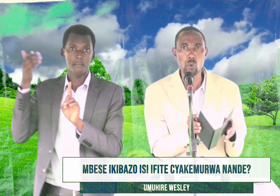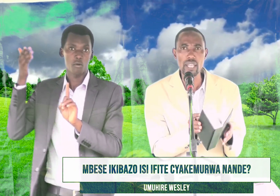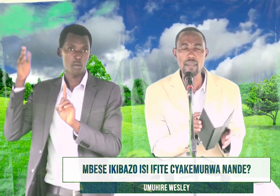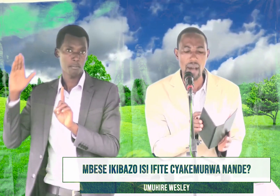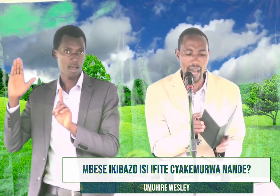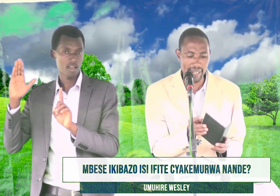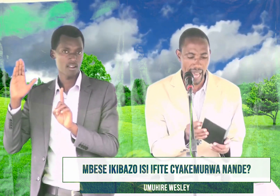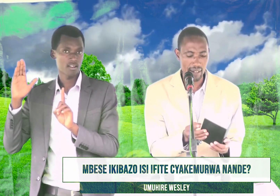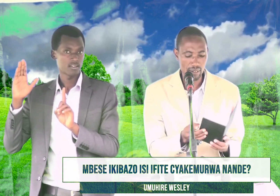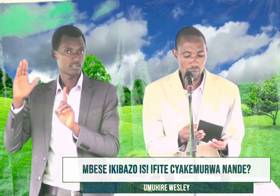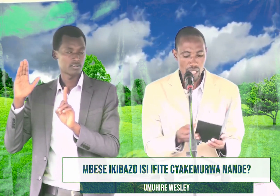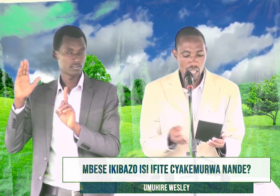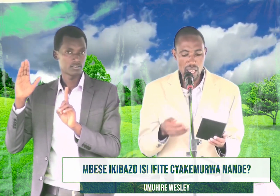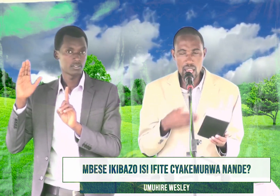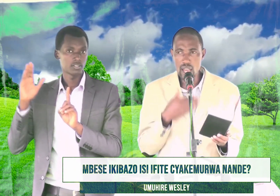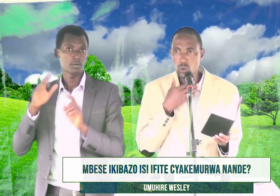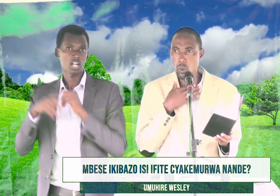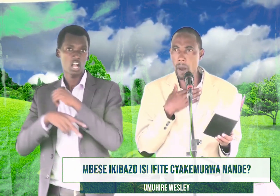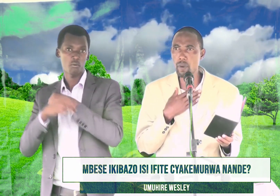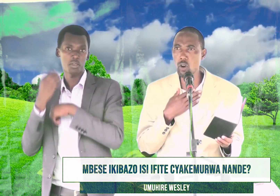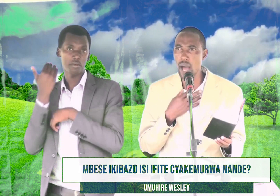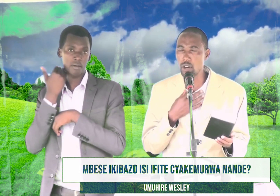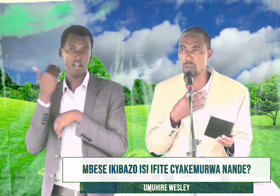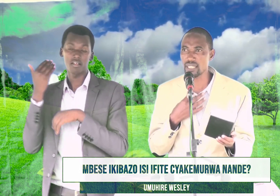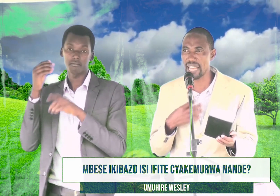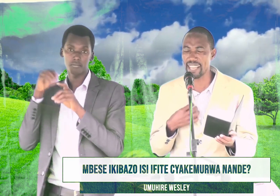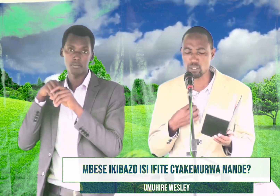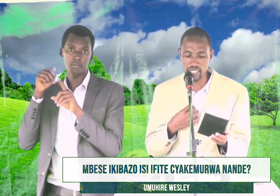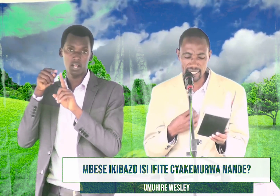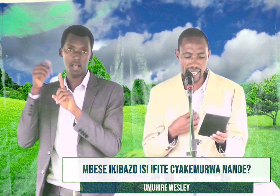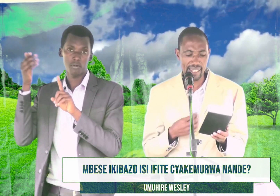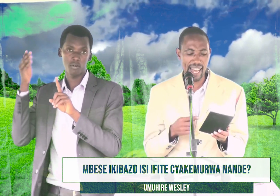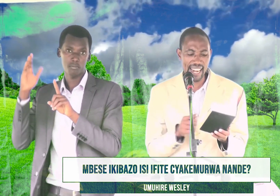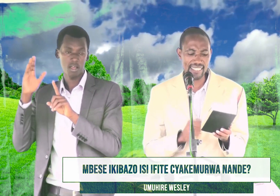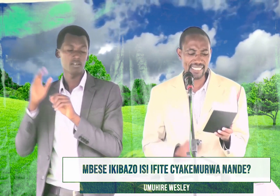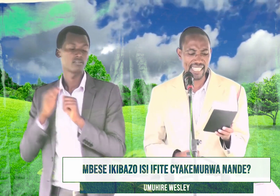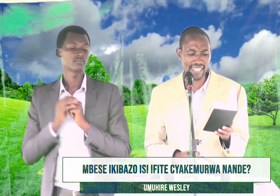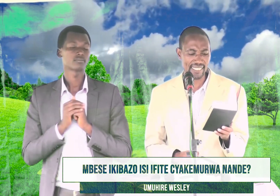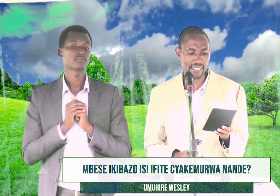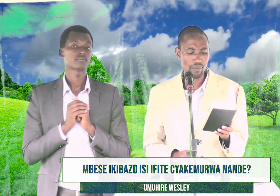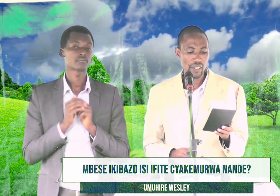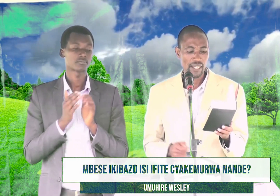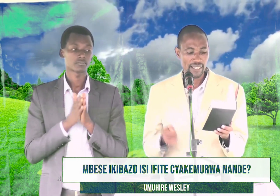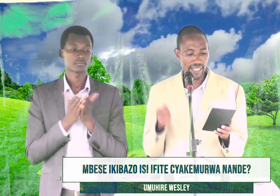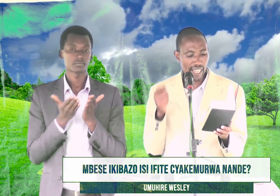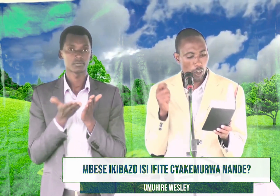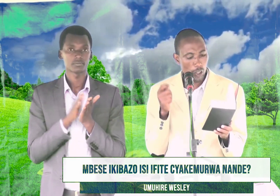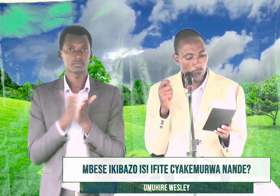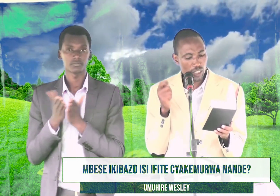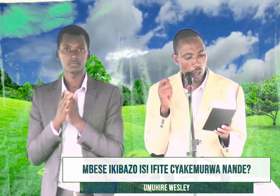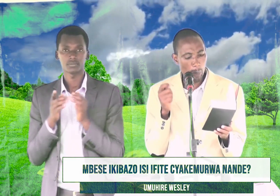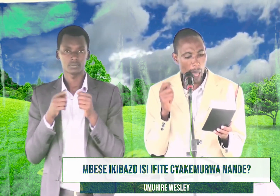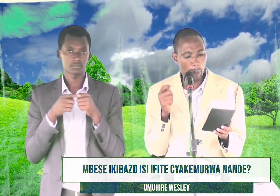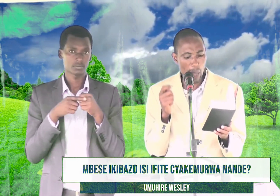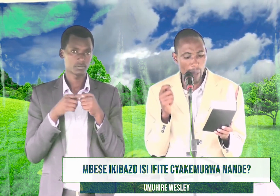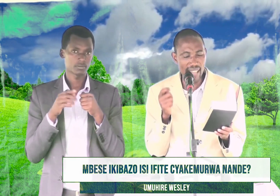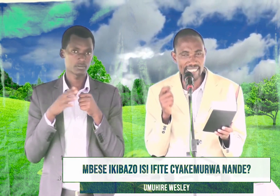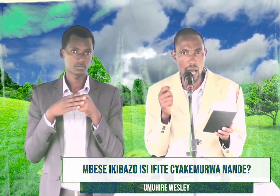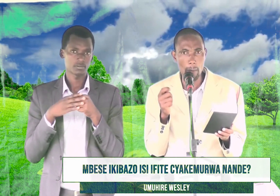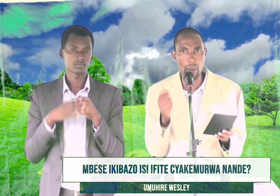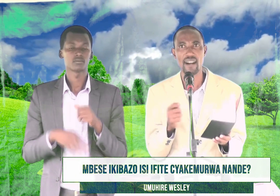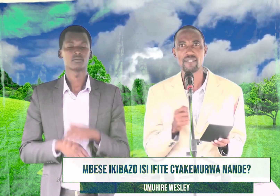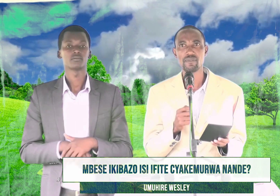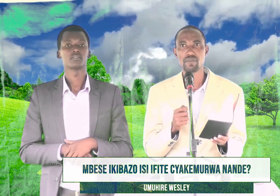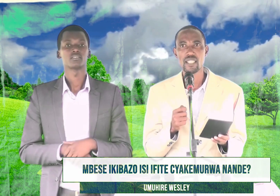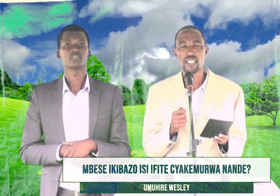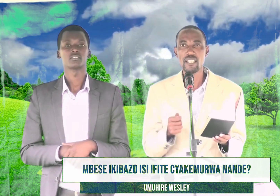mugambi w'Imana. Ku rupapuro rwa 69 haranditse hati Dieu conduit son peuple pas